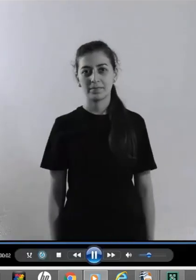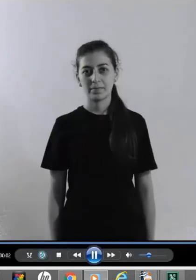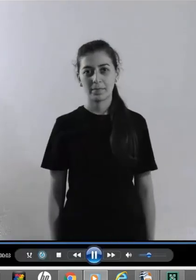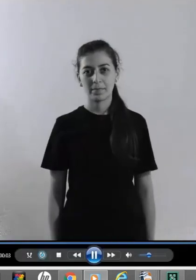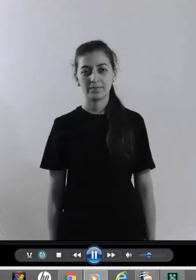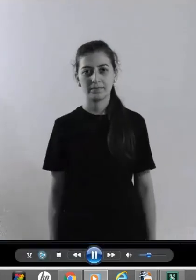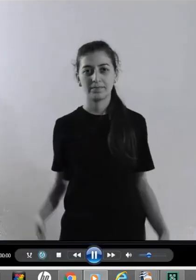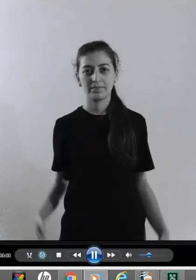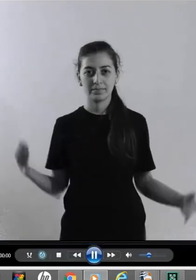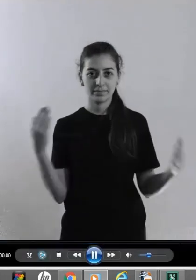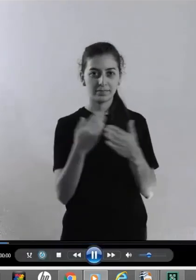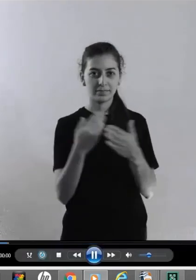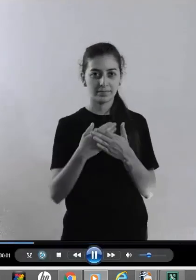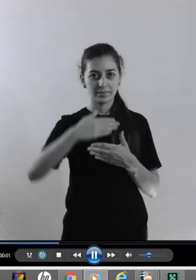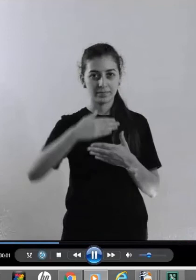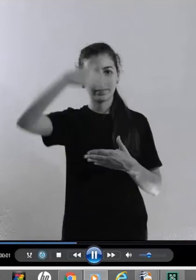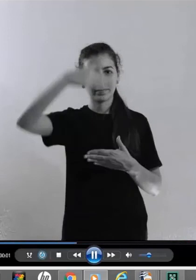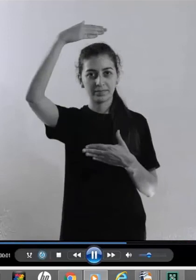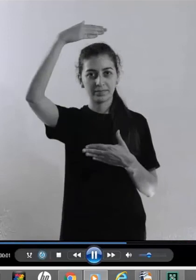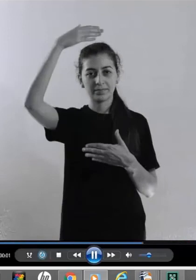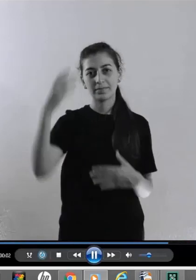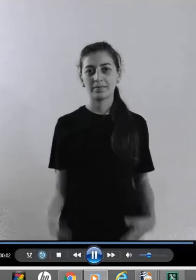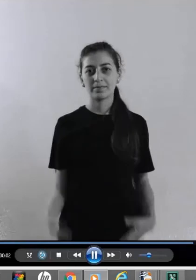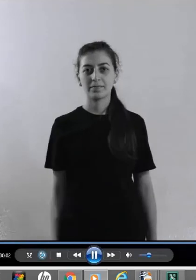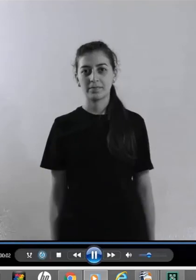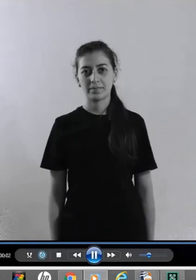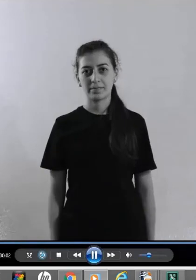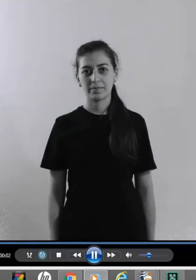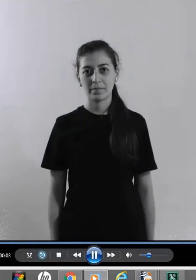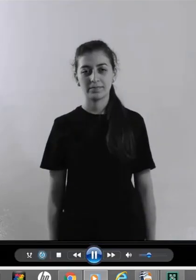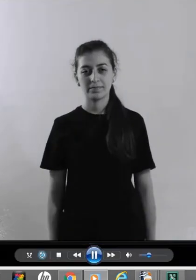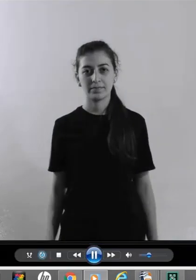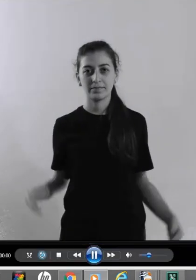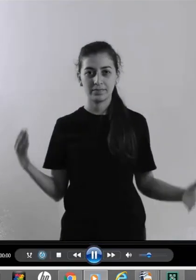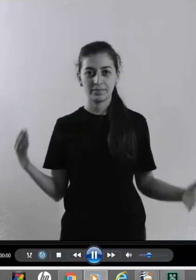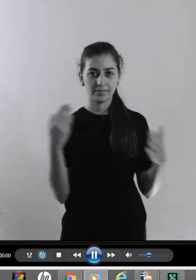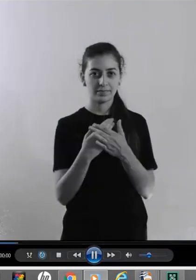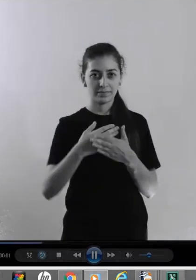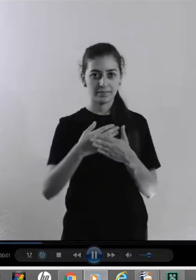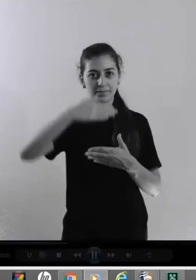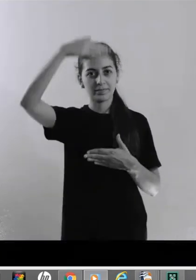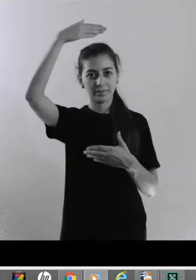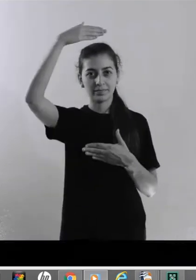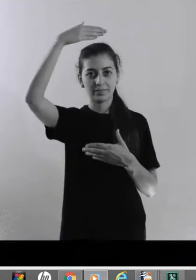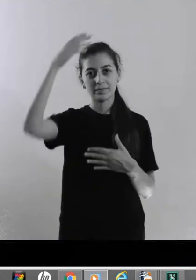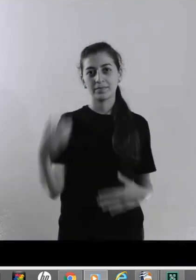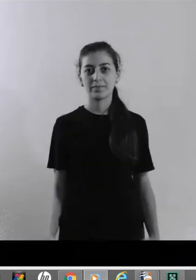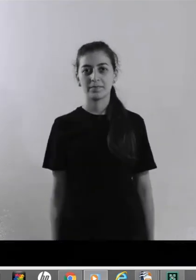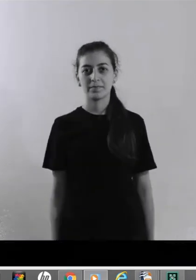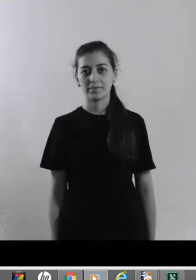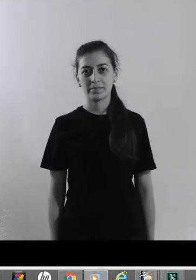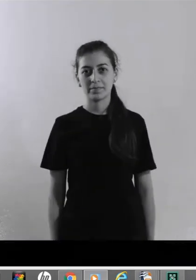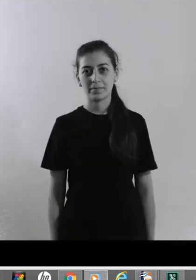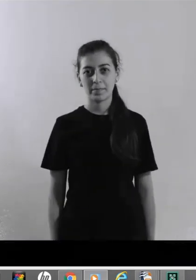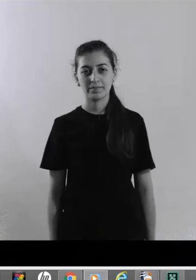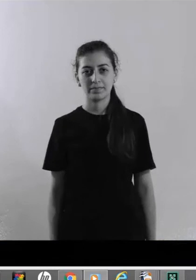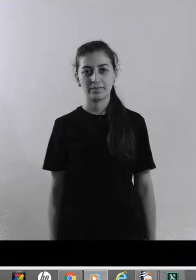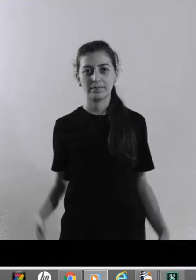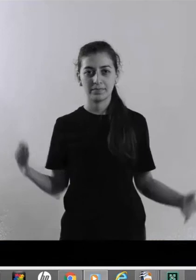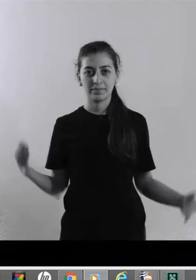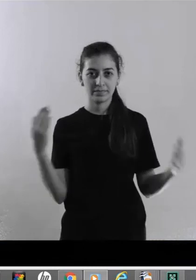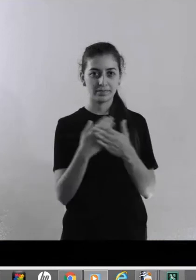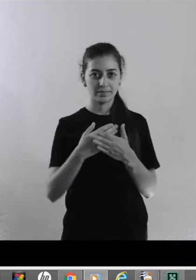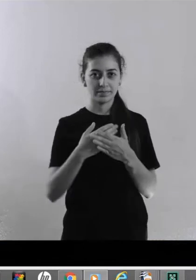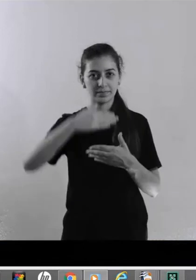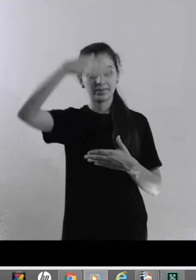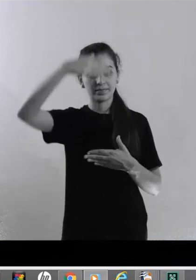papás y estamos en ese proceso ahorita de decirle, este muchacho necesita meterse a reforzamiento en lectoescritura en español, ¿verdad? Y parece que la mamá